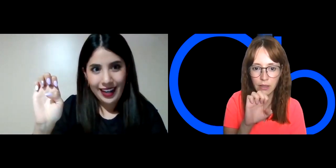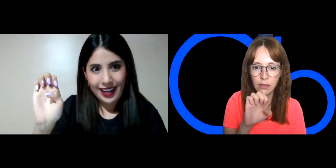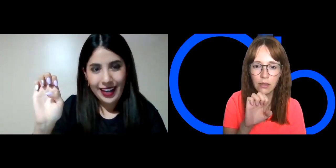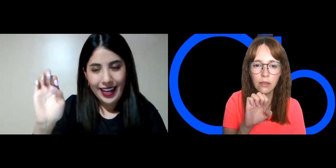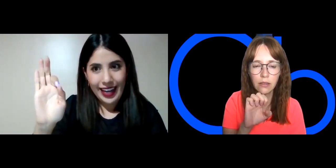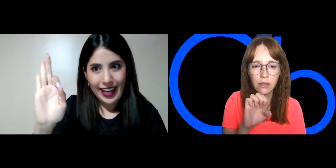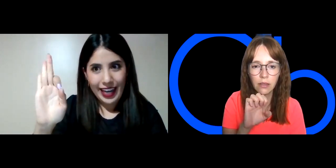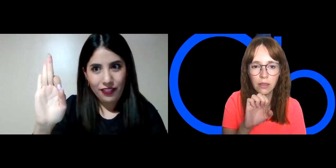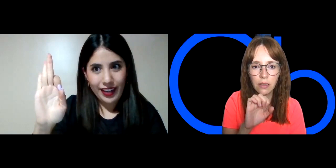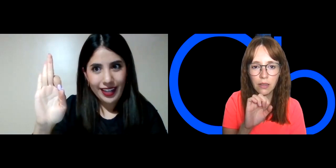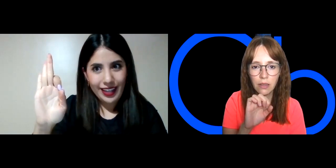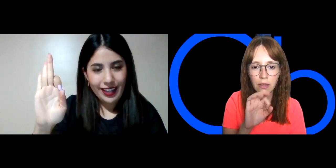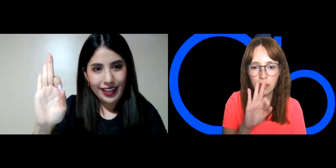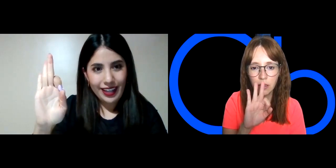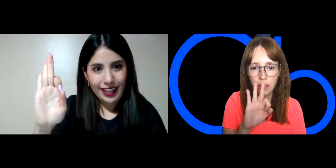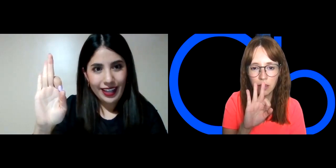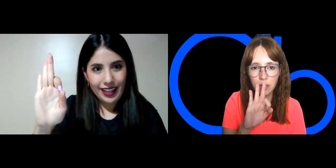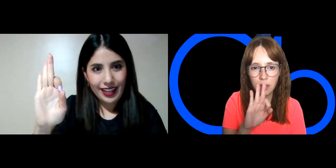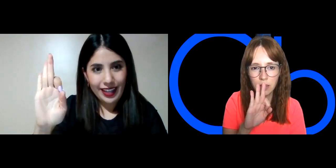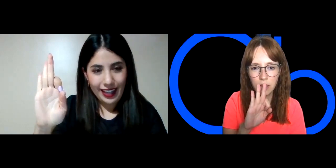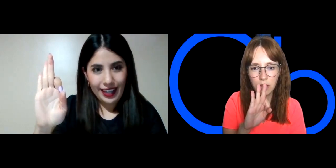ajá, F,